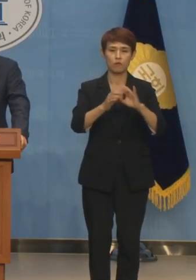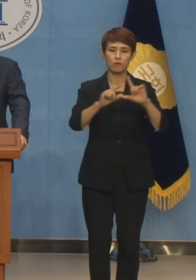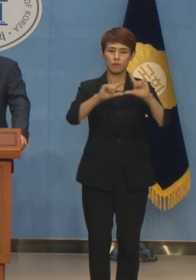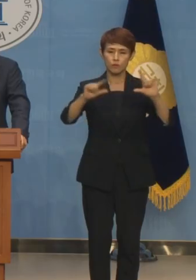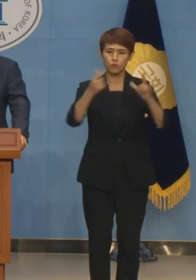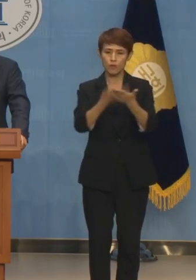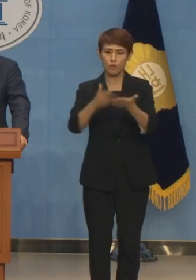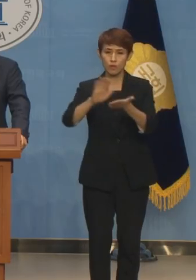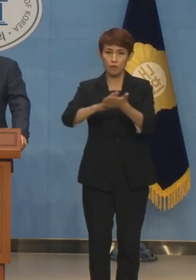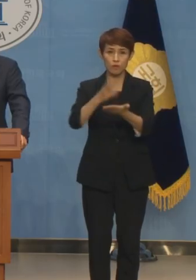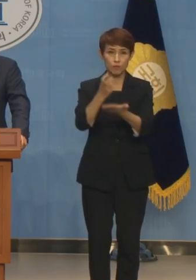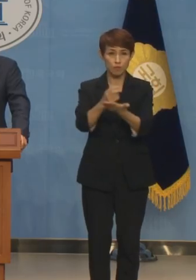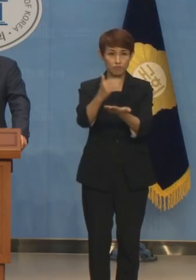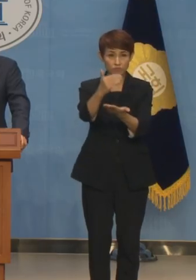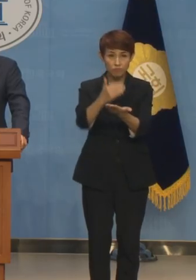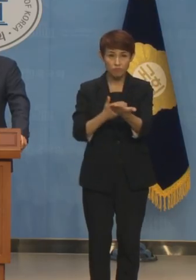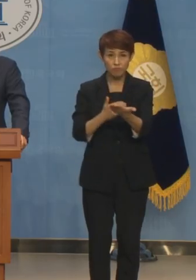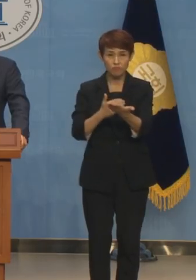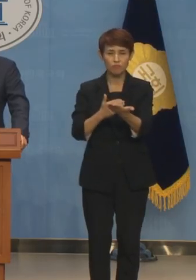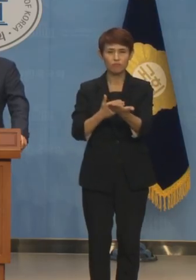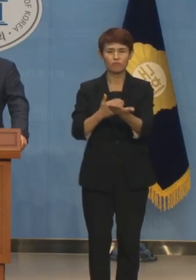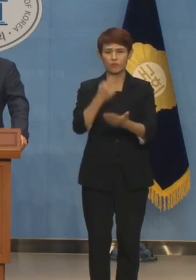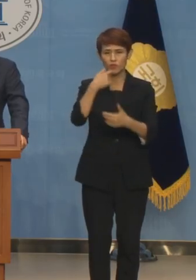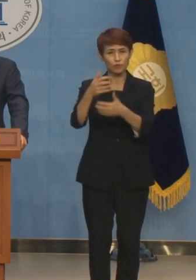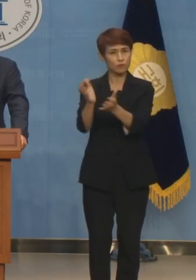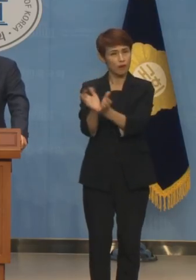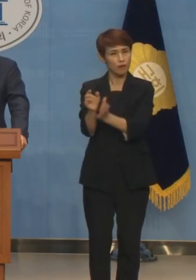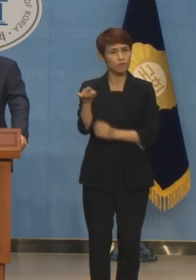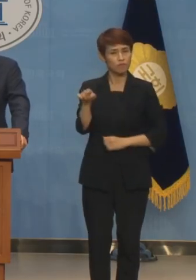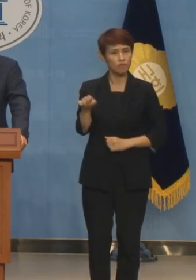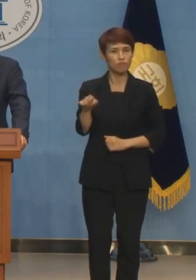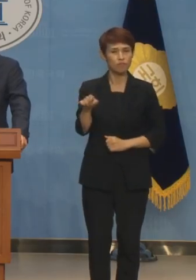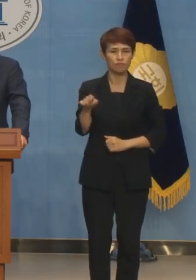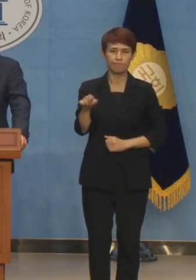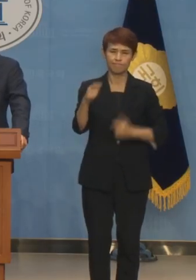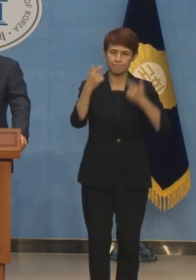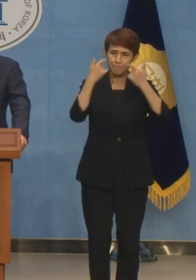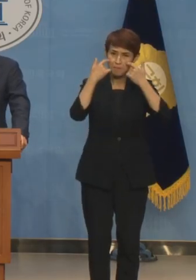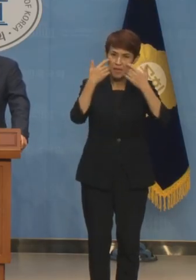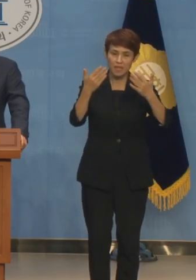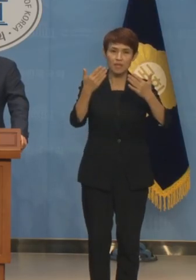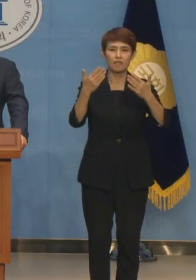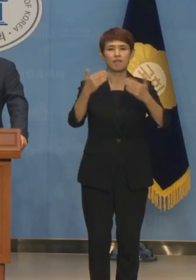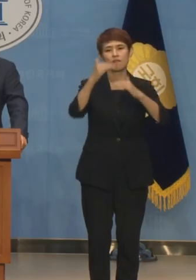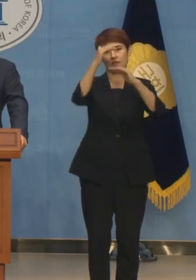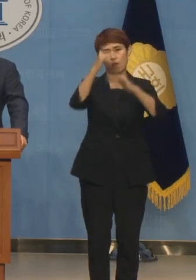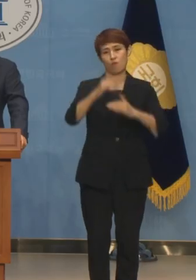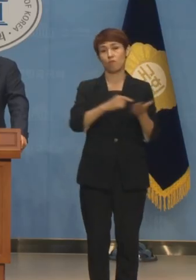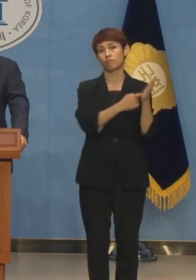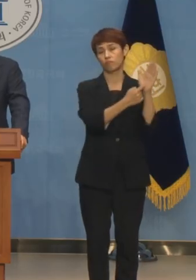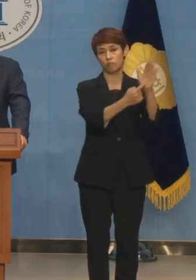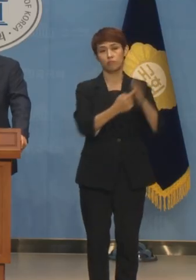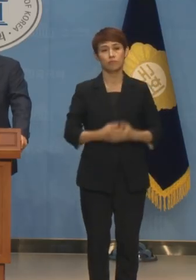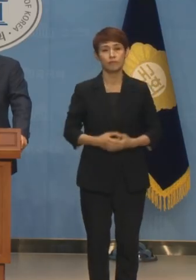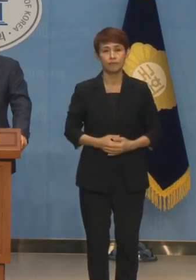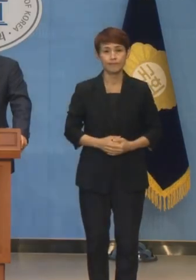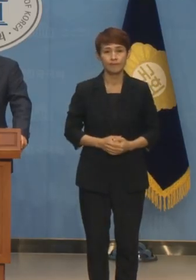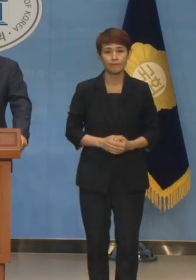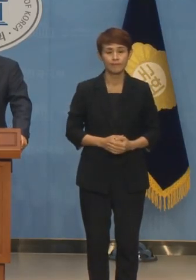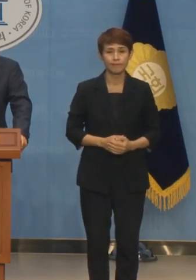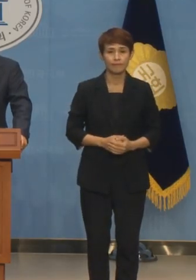개정 법률안에서 민주당은 아주 분명하고 명백하게 다음과 같이 밝혔습니다.